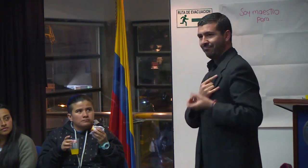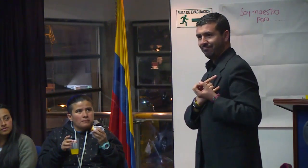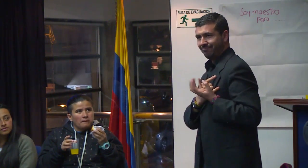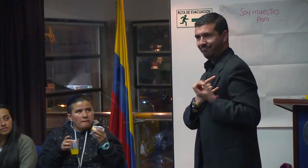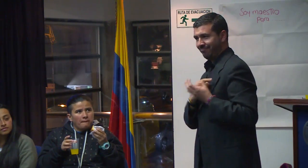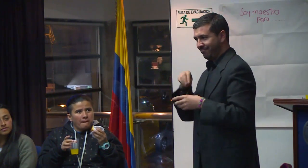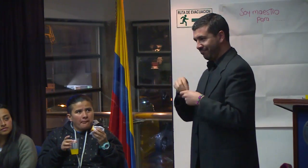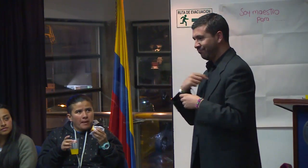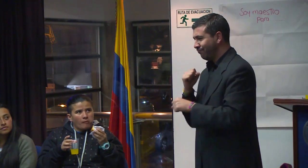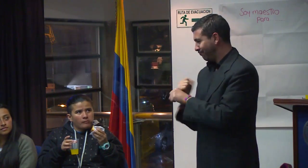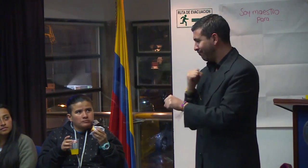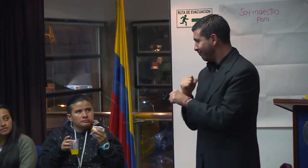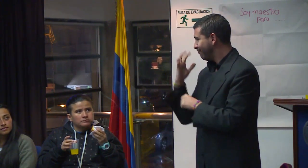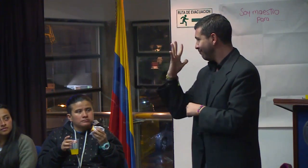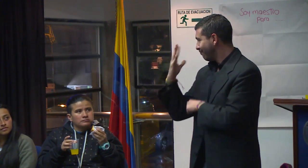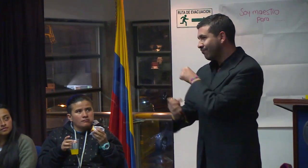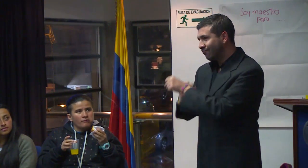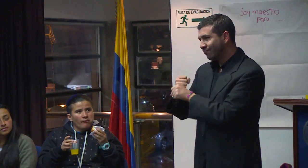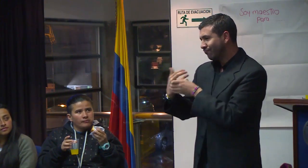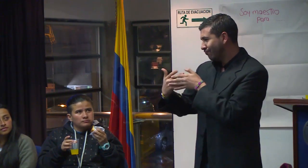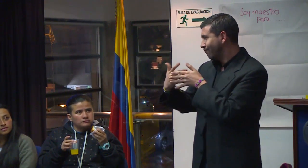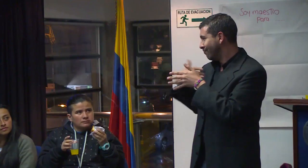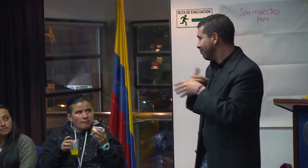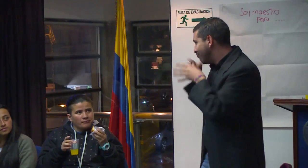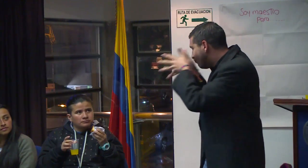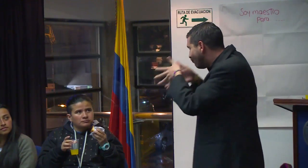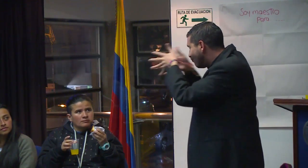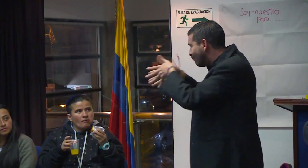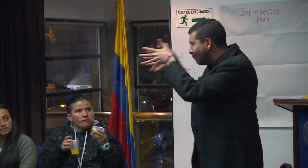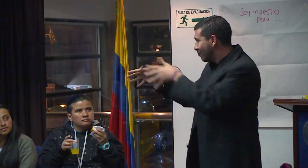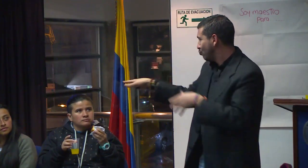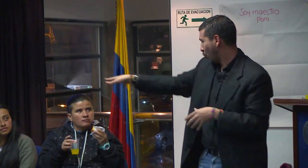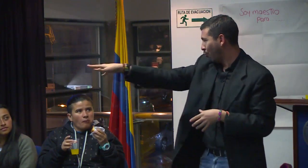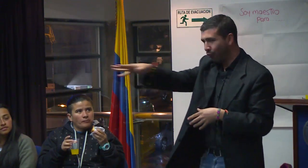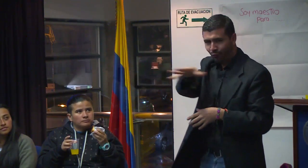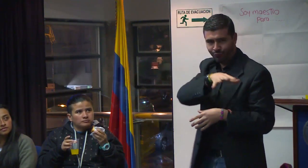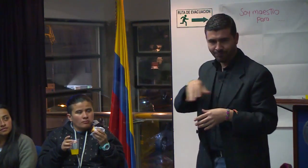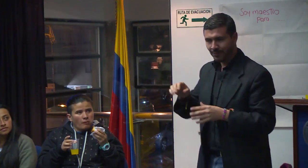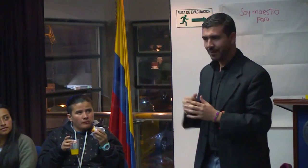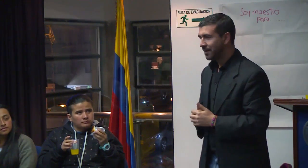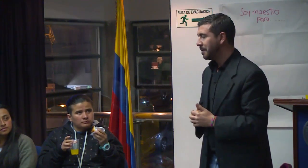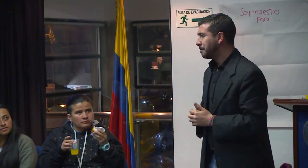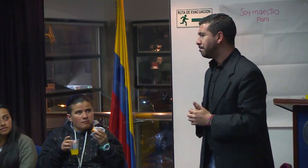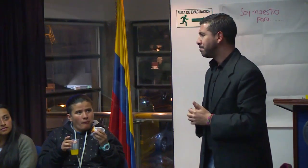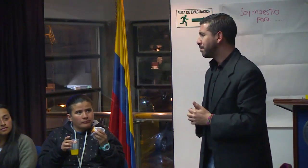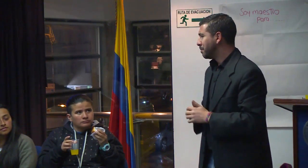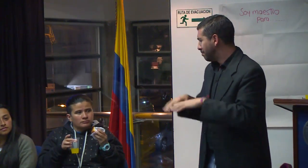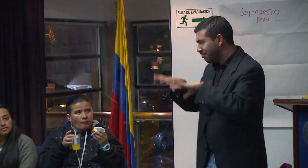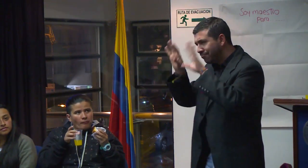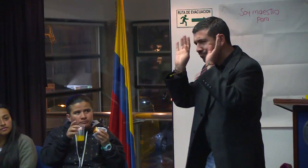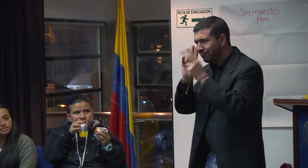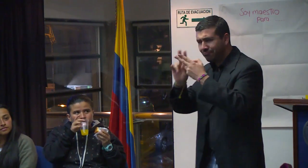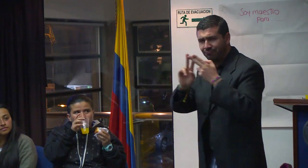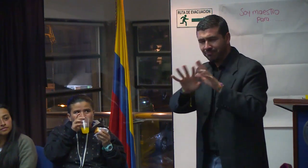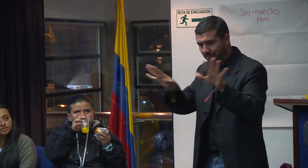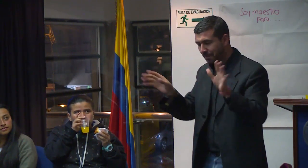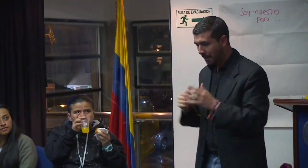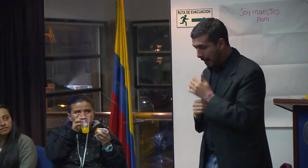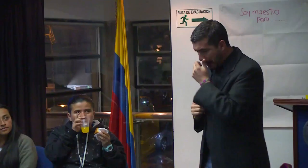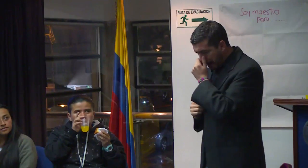digamos que me conocen aquí en la Universidad Pedagógica, llevo trabajando 5 años. Digamos que con todos creo que he trabajado